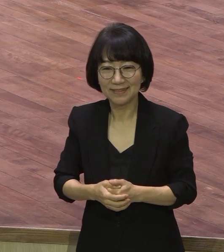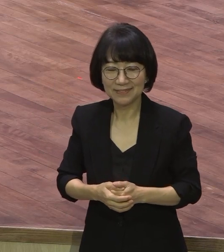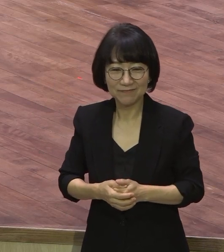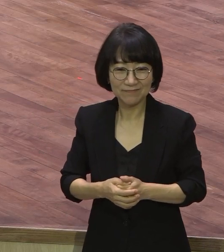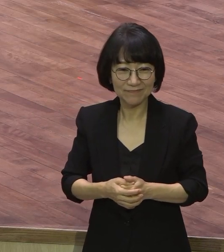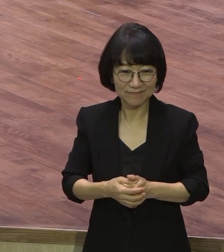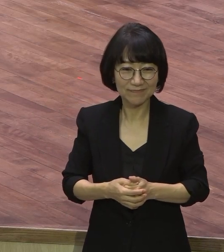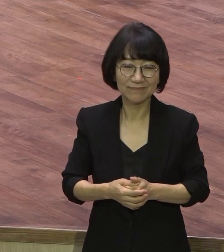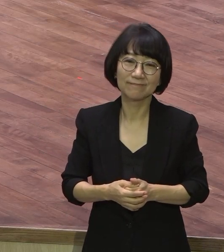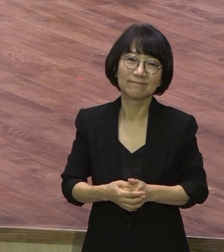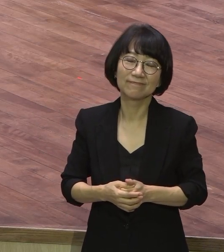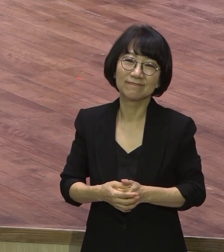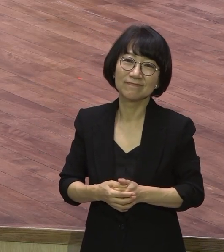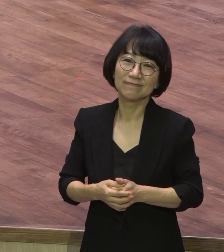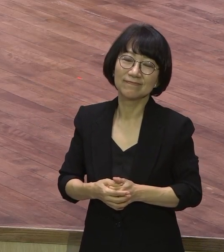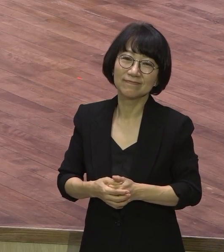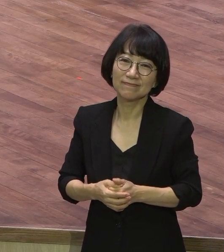맞추는 것